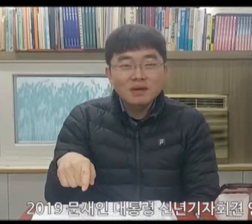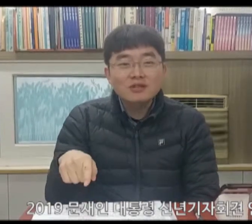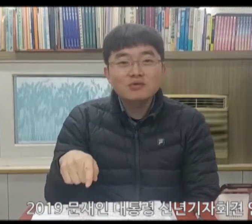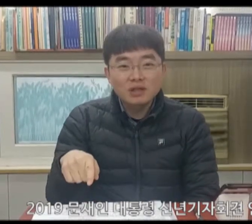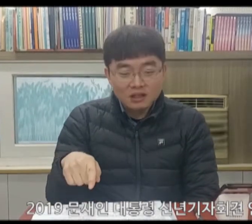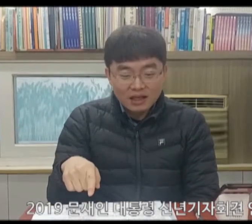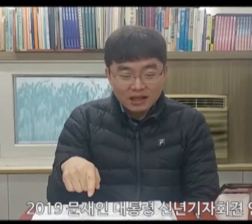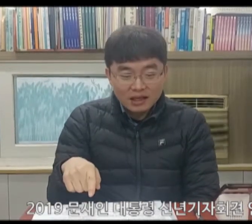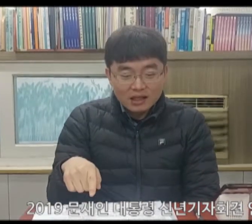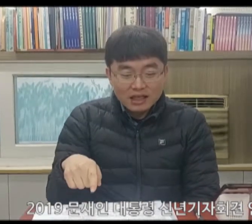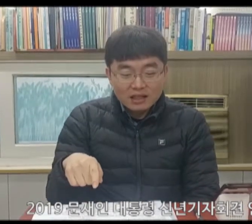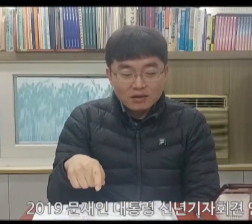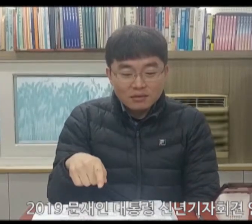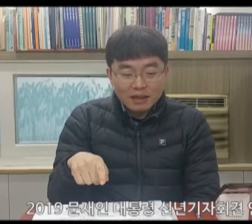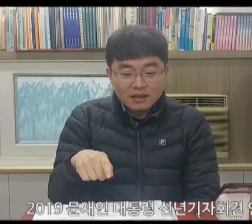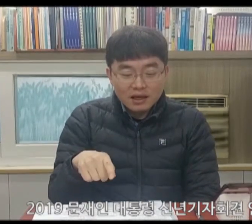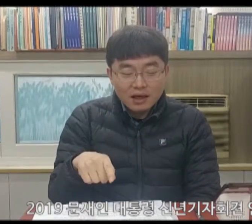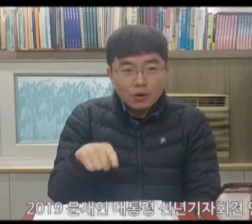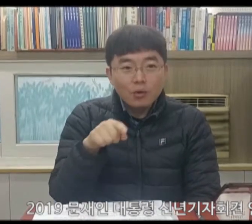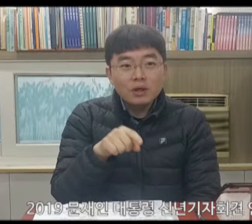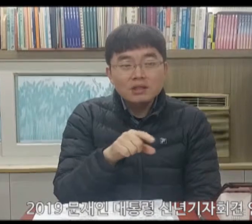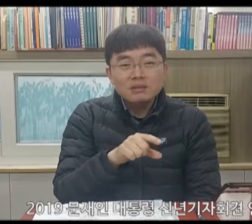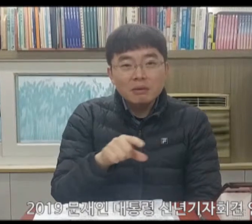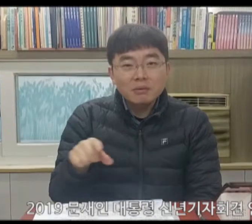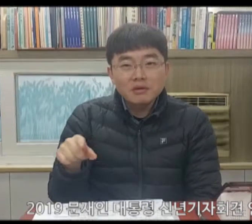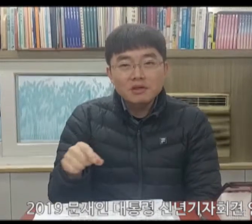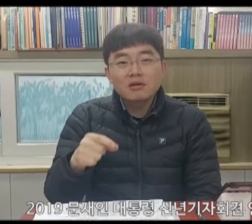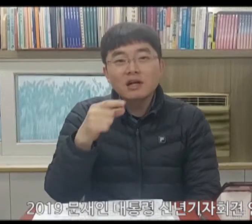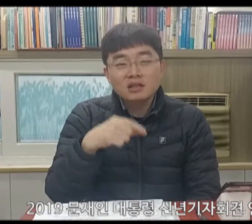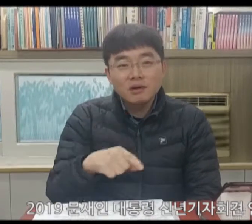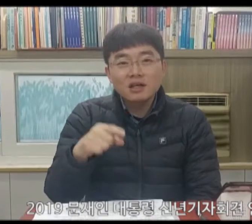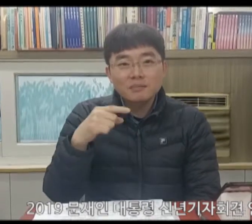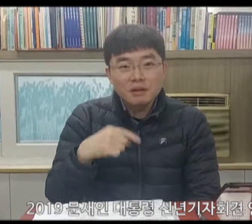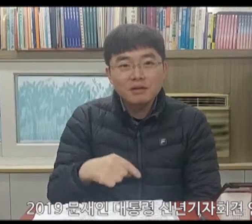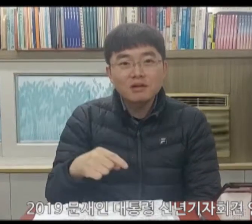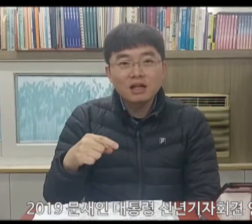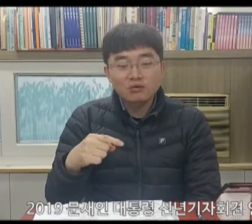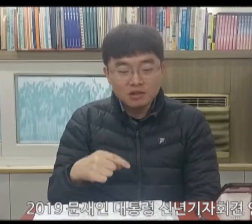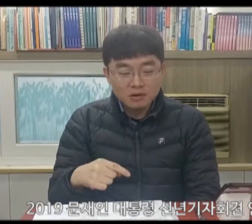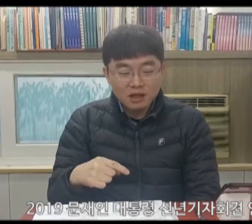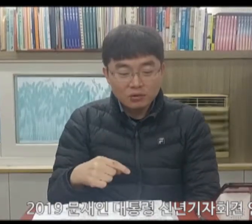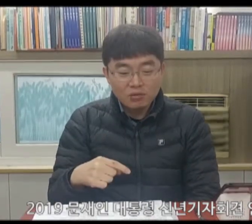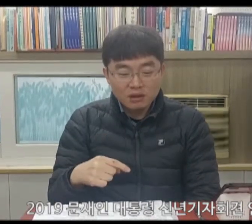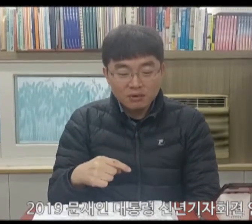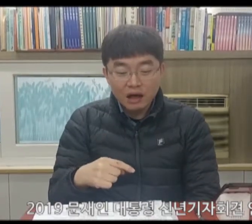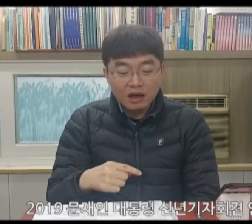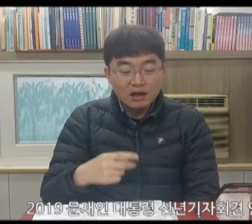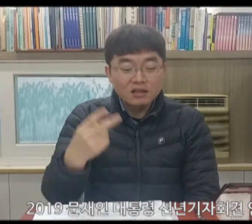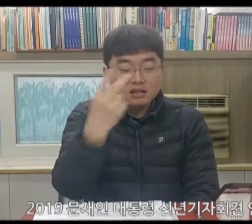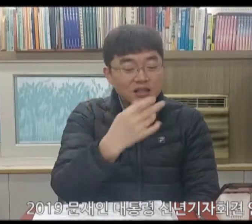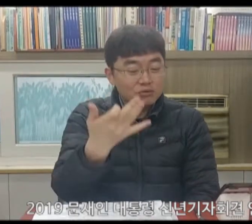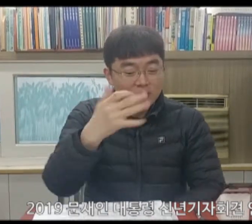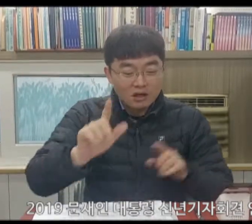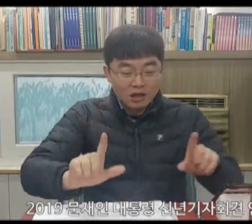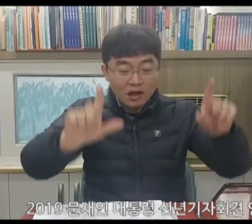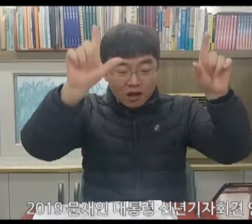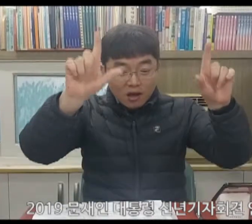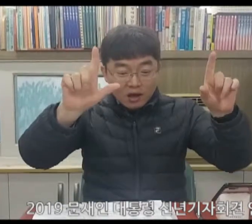수도 있는데, 이거를 만약에 이렇게 쓰는 방법들을 여러 가지 몇 가지 패턴들을 알아두시면 되게 도움됩니다. 그래서 2019년